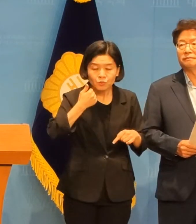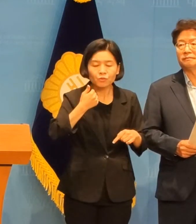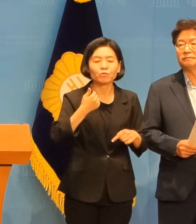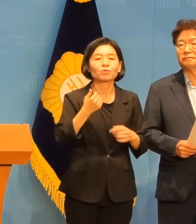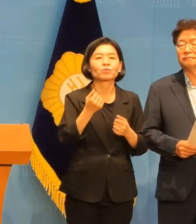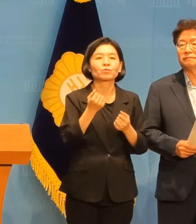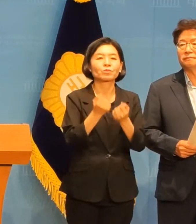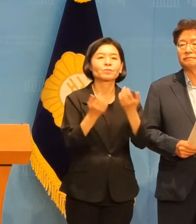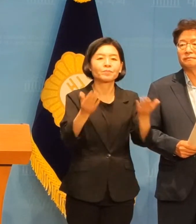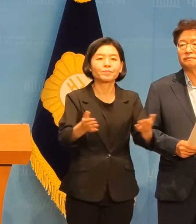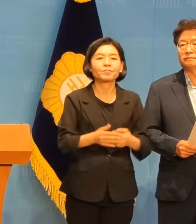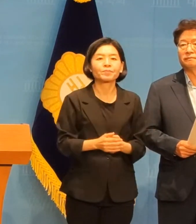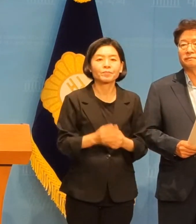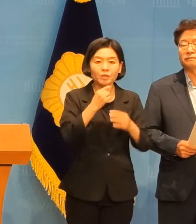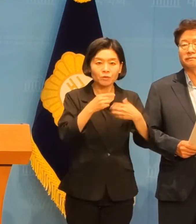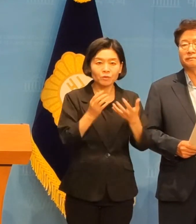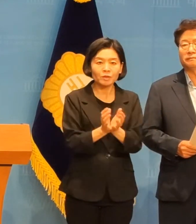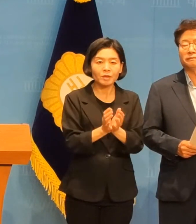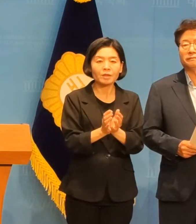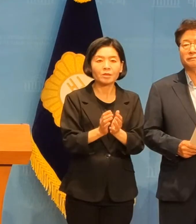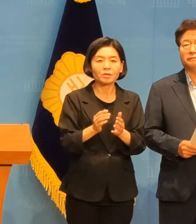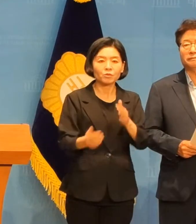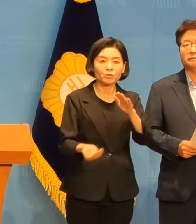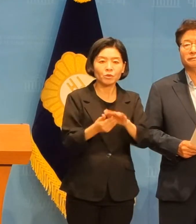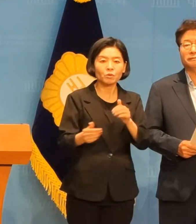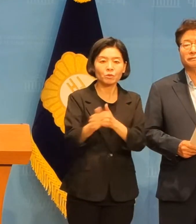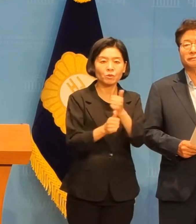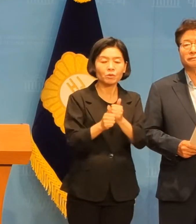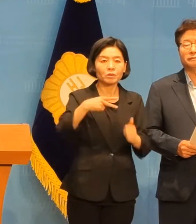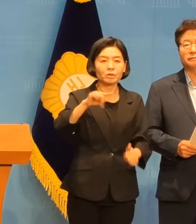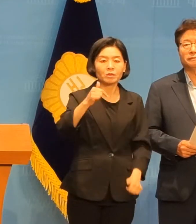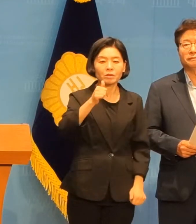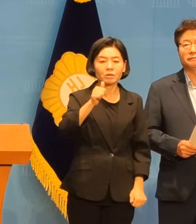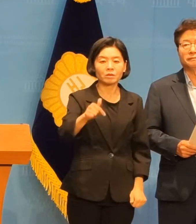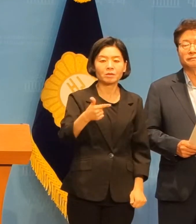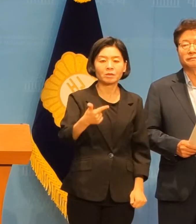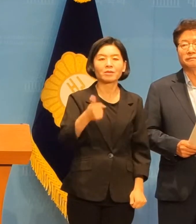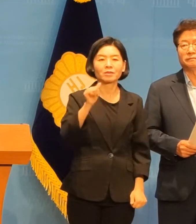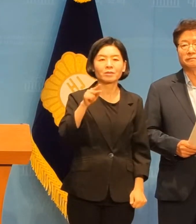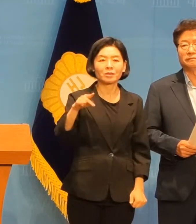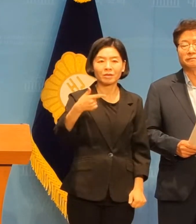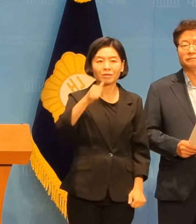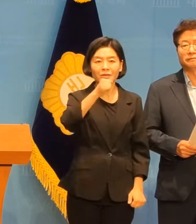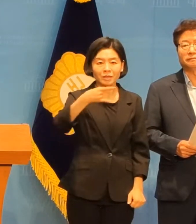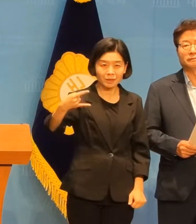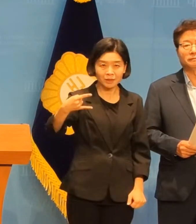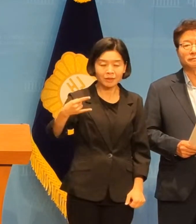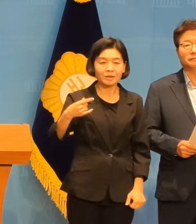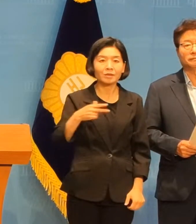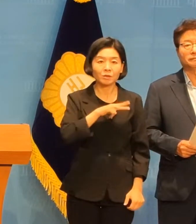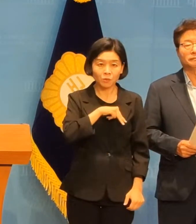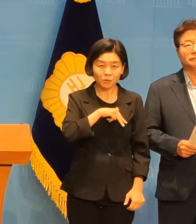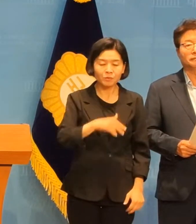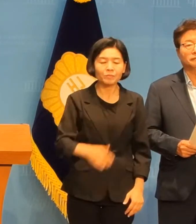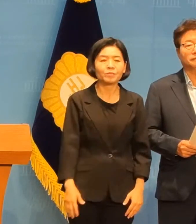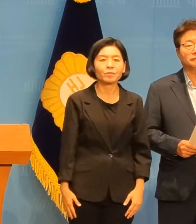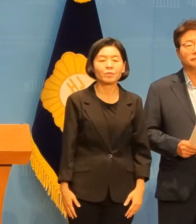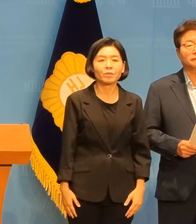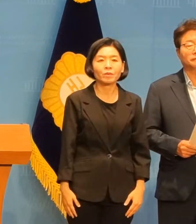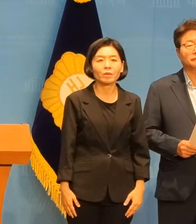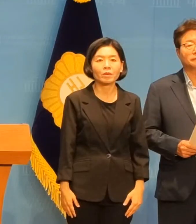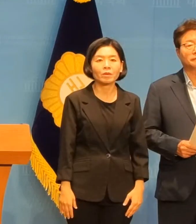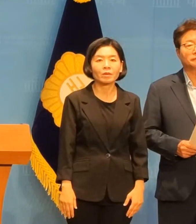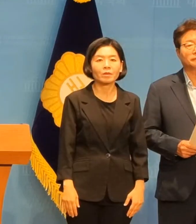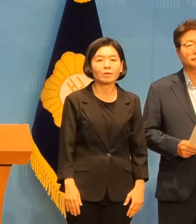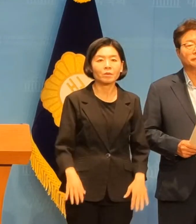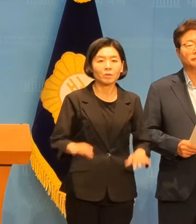소개해드리겠습니다. 더불어민주당 수석 최고위원 전현희 의원님 오셨습니다. 오늘 기자회견을